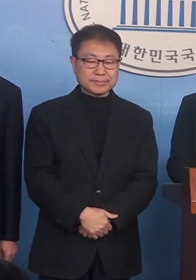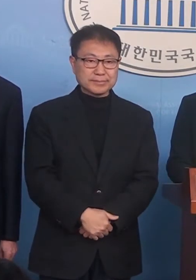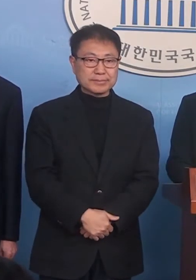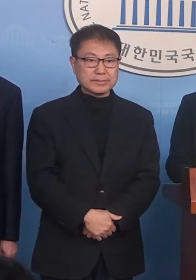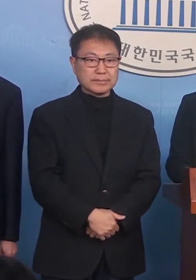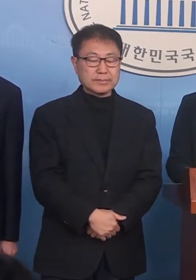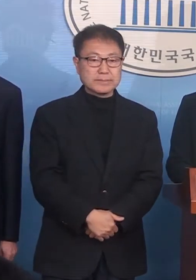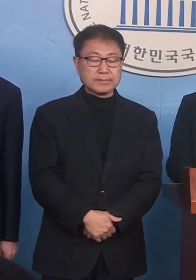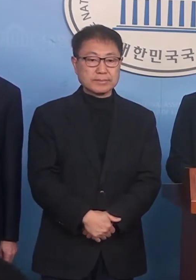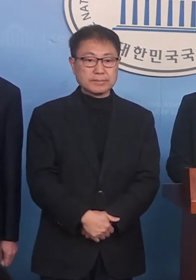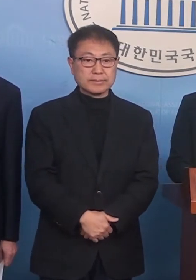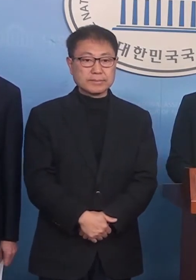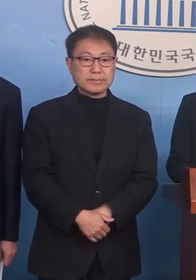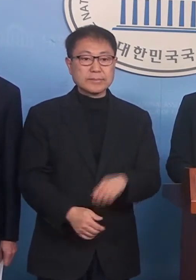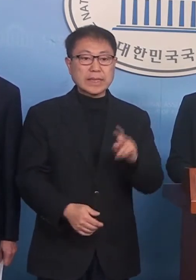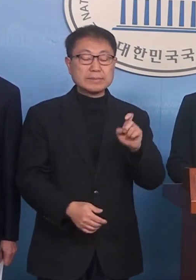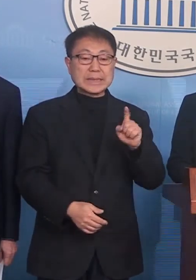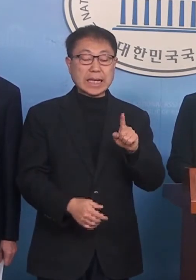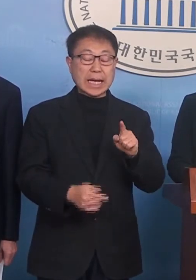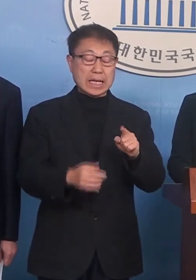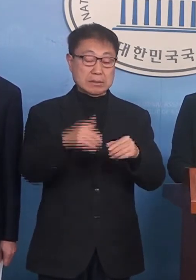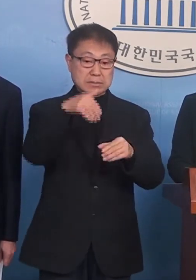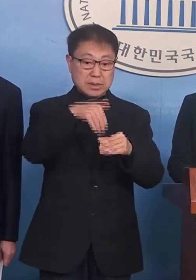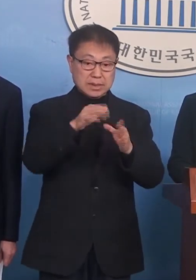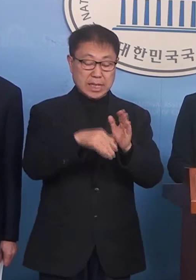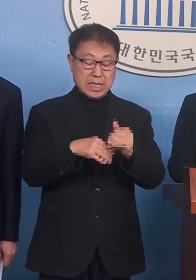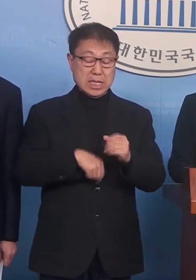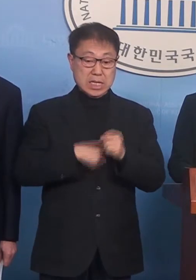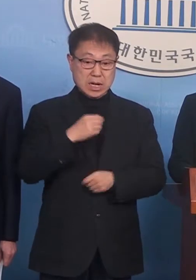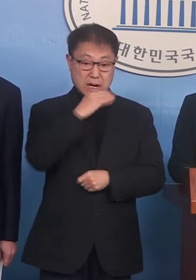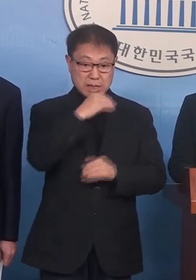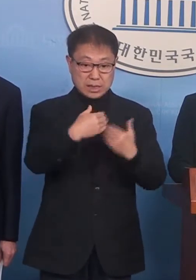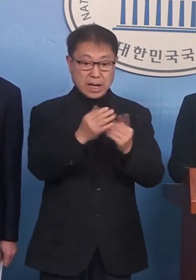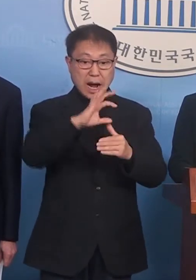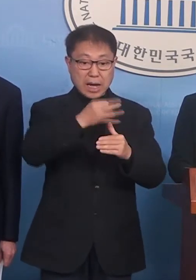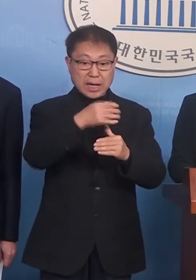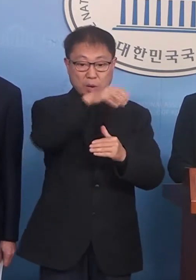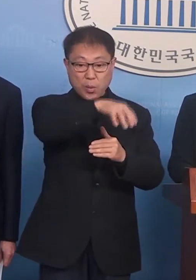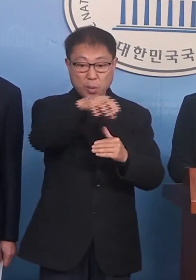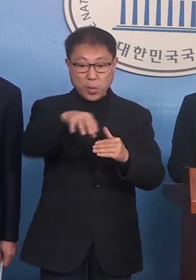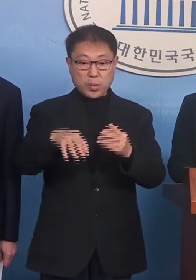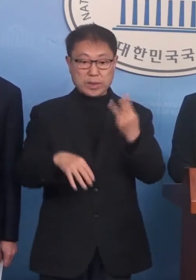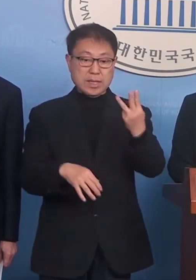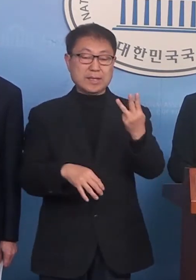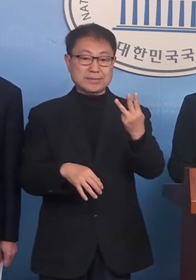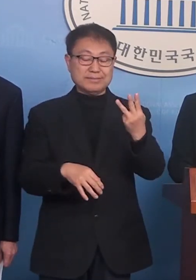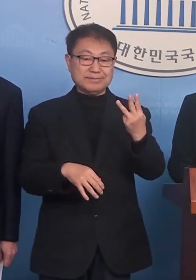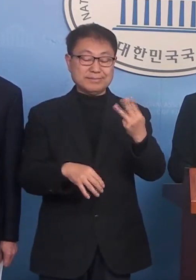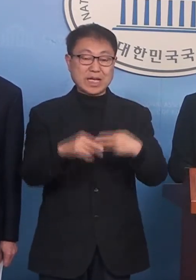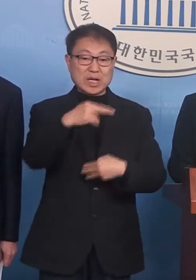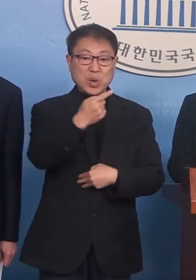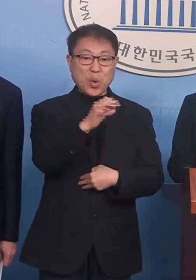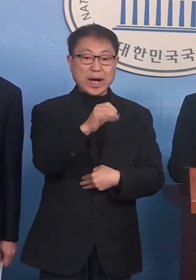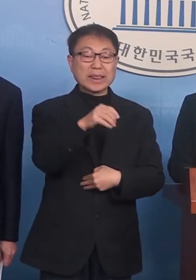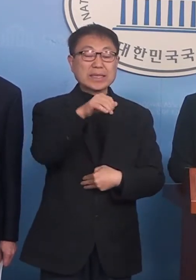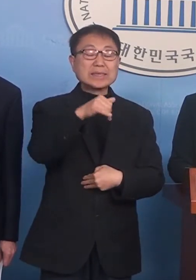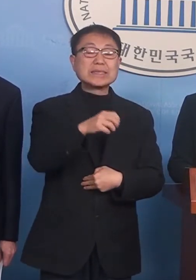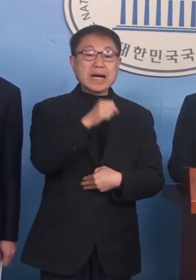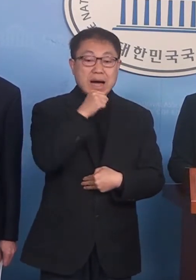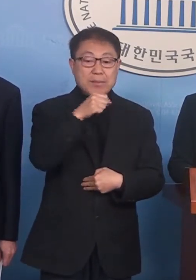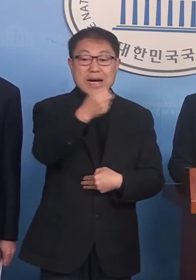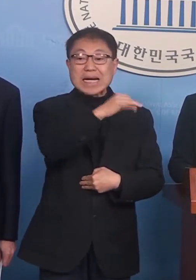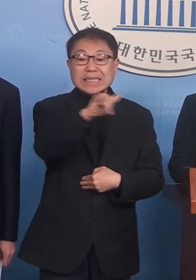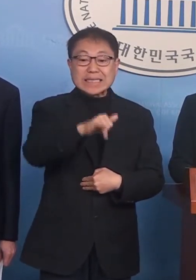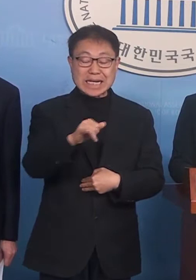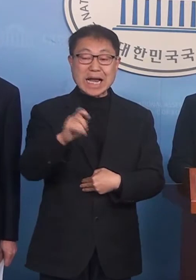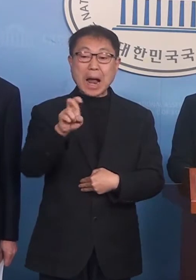계십니다. 21대 총선에서 정의당은 안양시의 새 선거구, 안양시 동안구갑, 동안구 을,